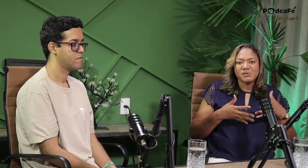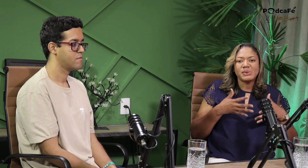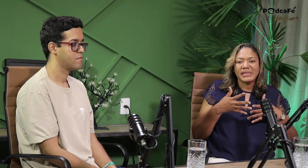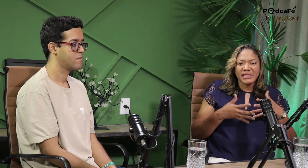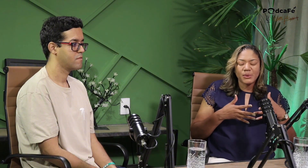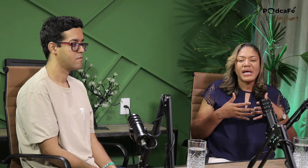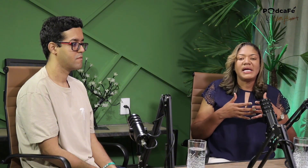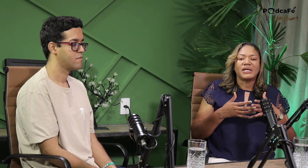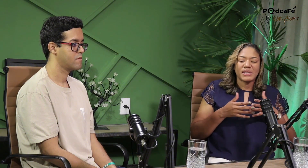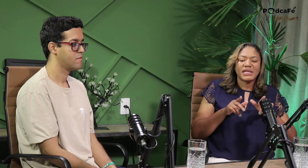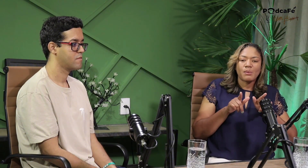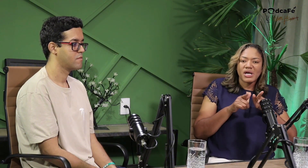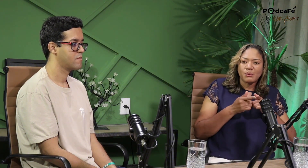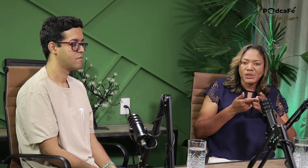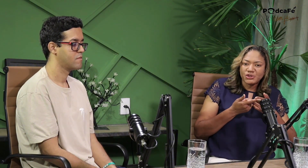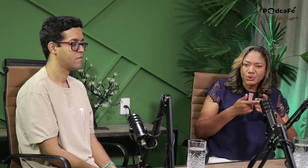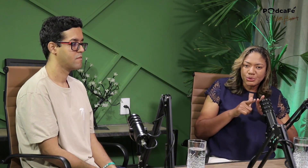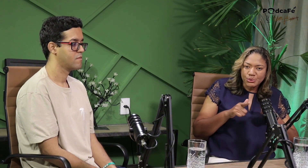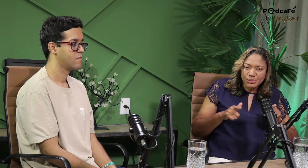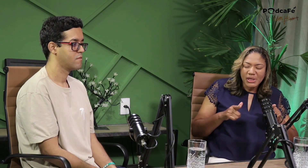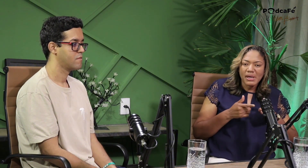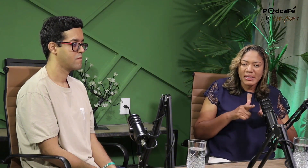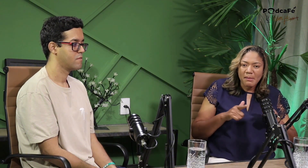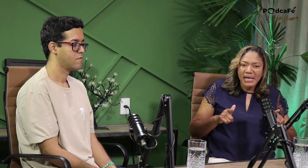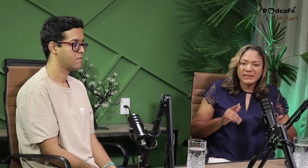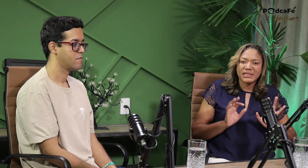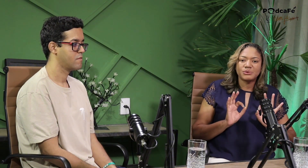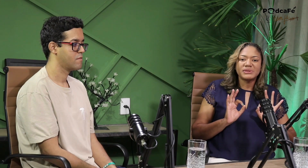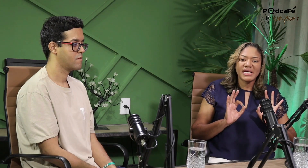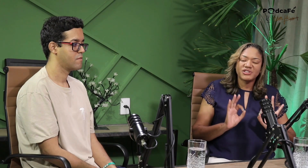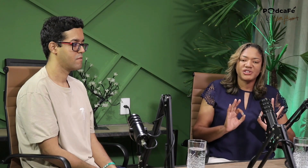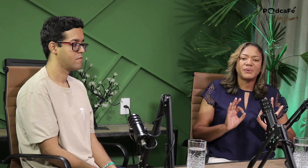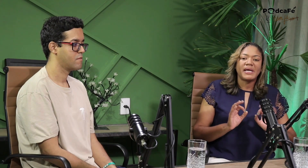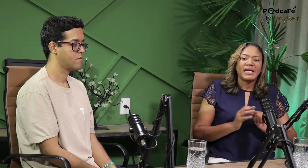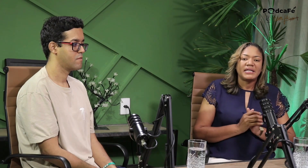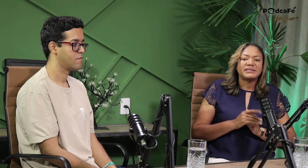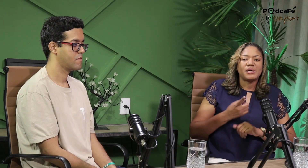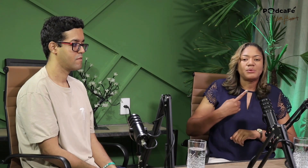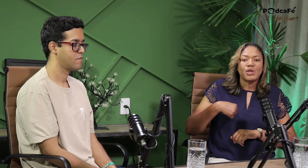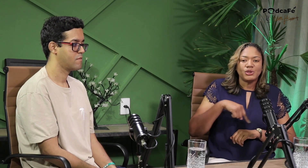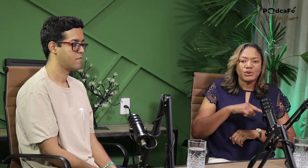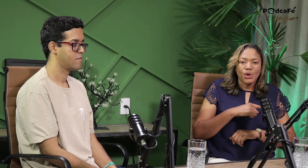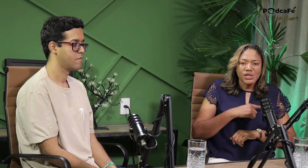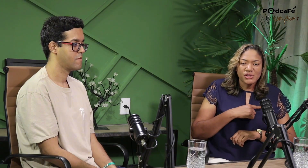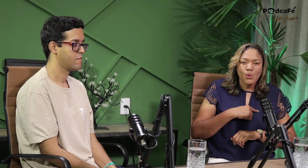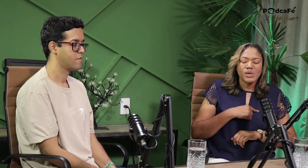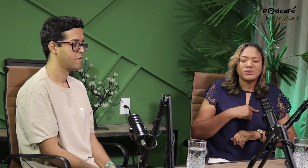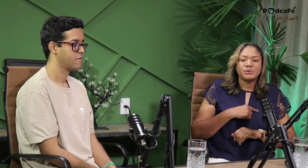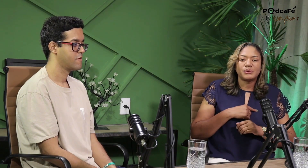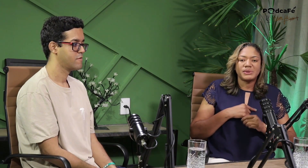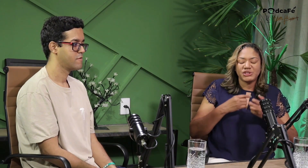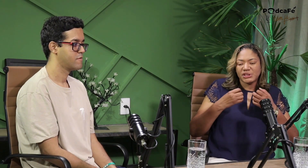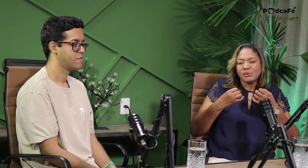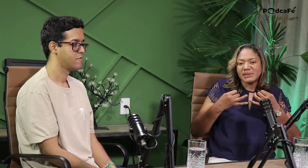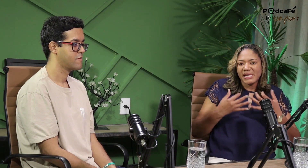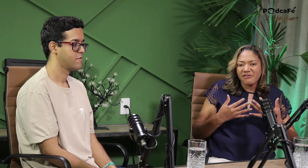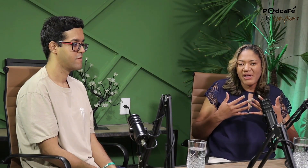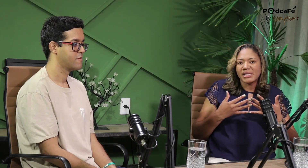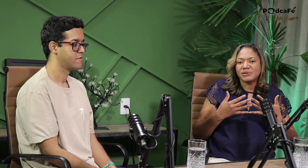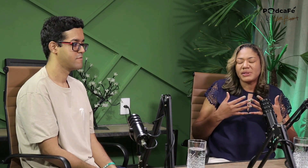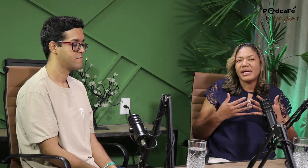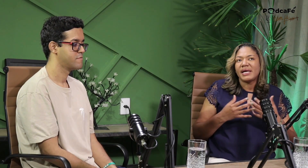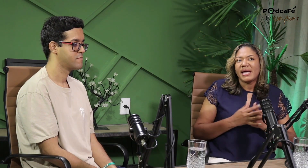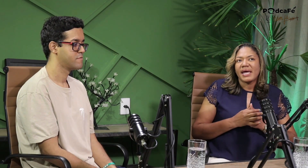Libras mesmo, língua, que tem uma estrutura, uma gramática, tudo certinho. Então, nós, quando estamos,